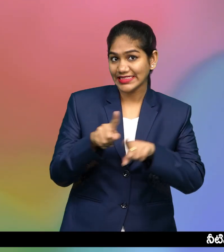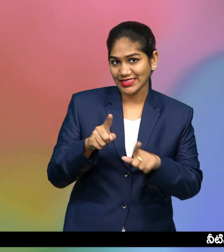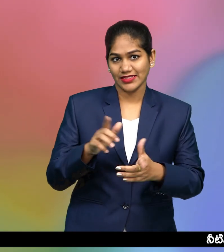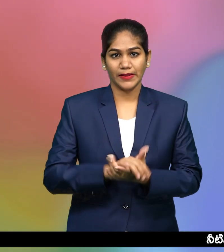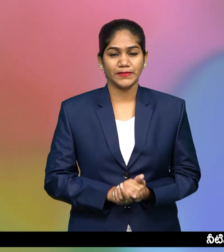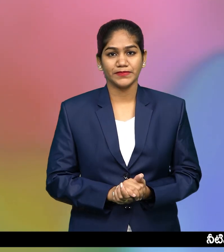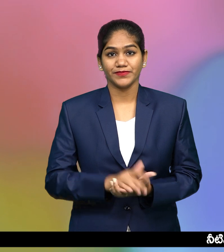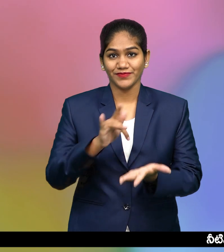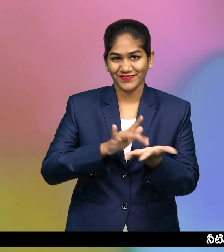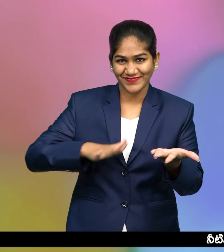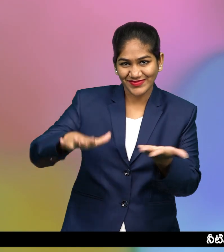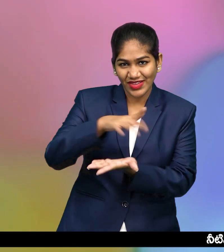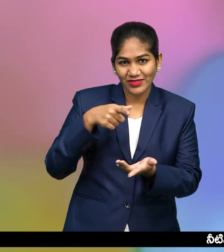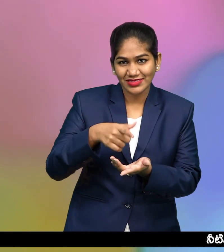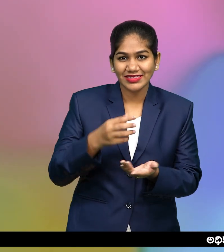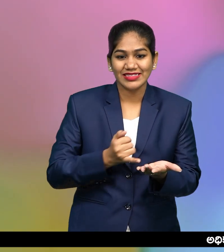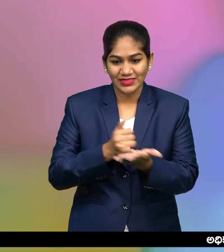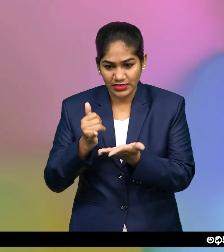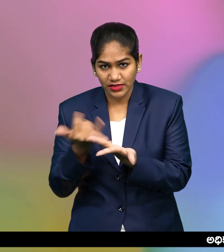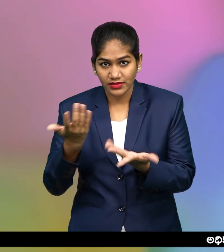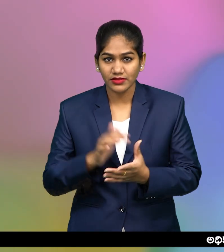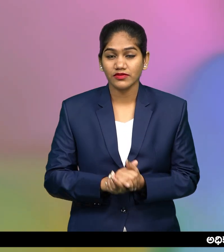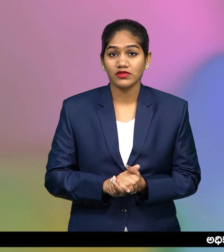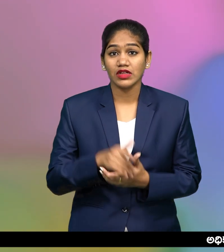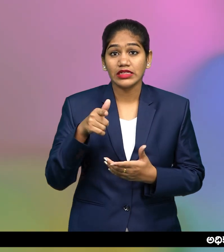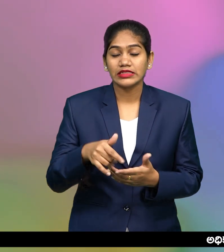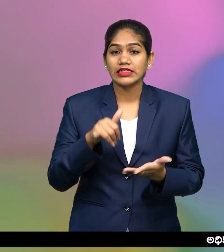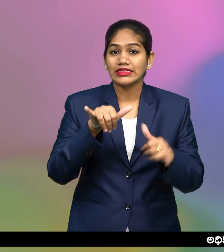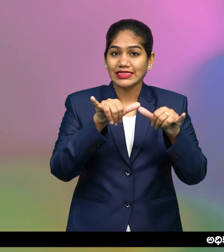నీటిపారుదల పద్ధతులు, అధిక దిగుబడినిచ్చే వివిధ